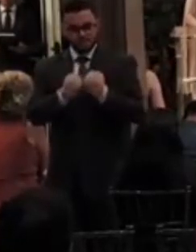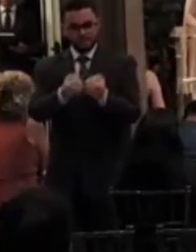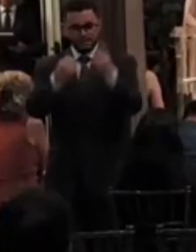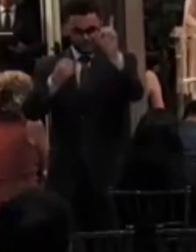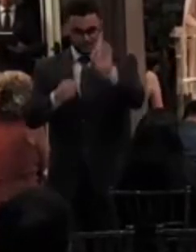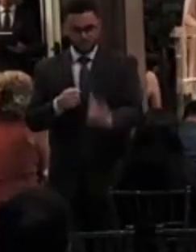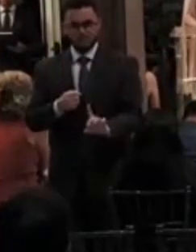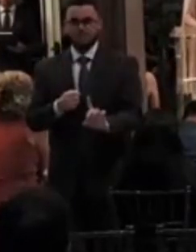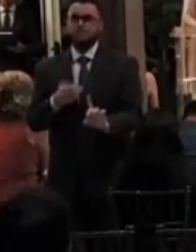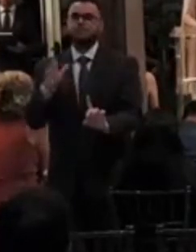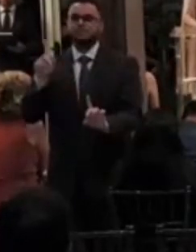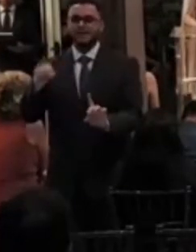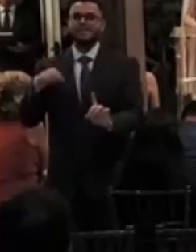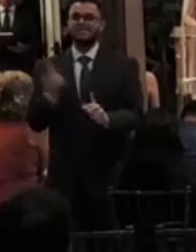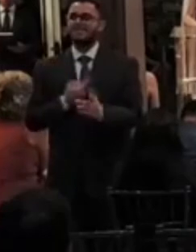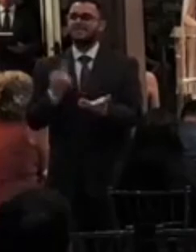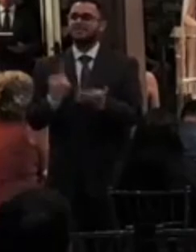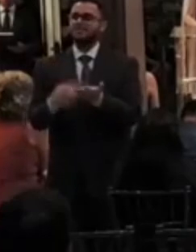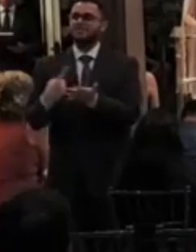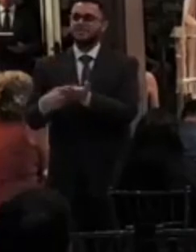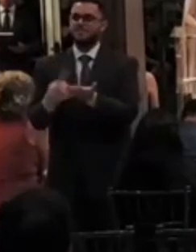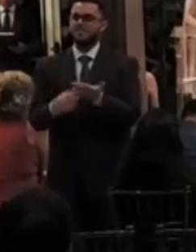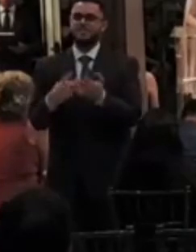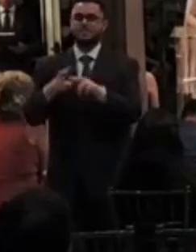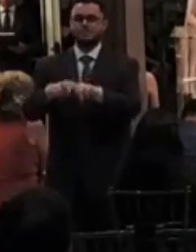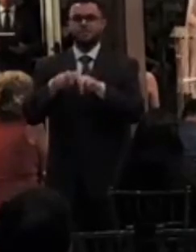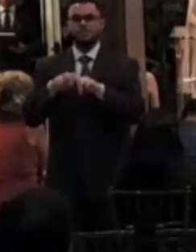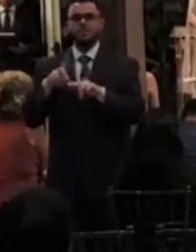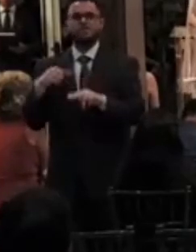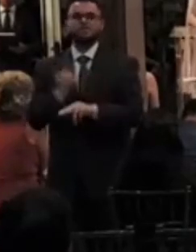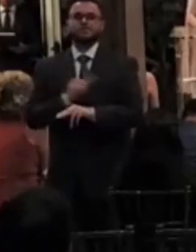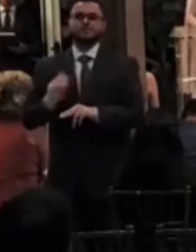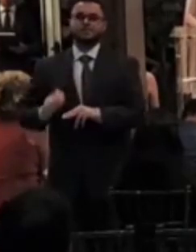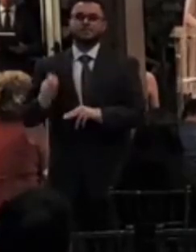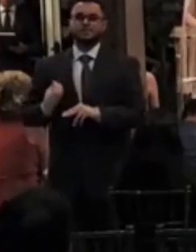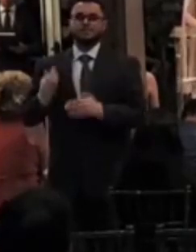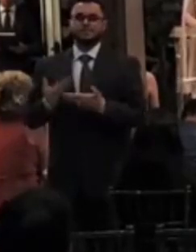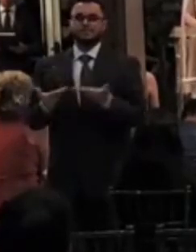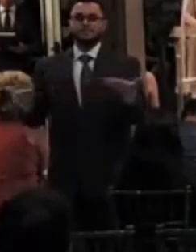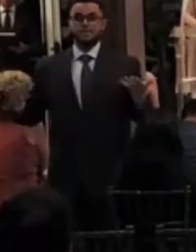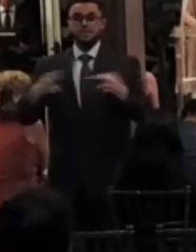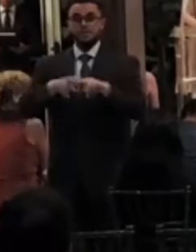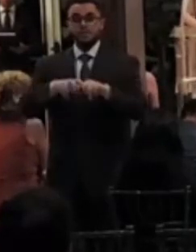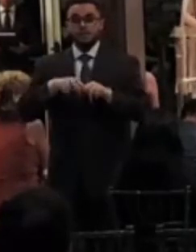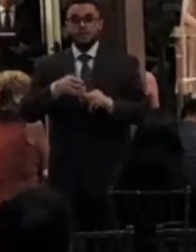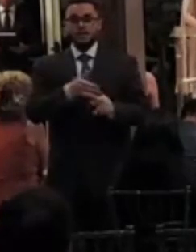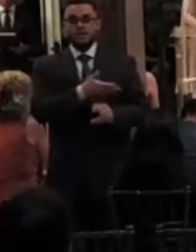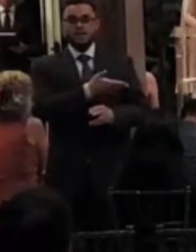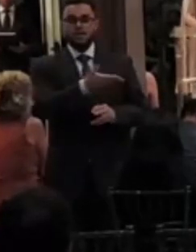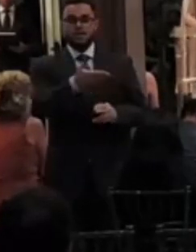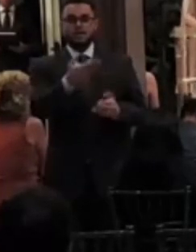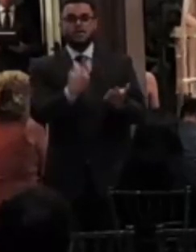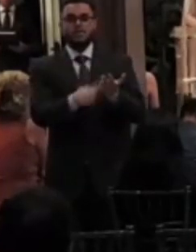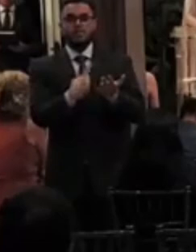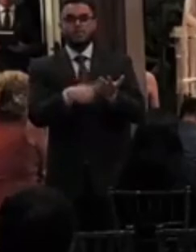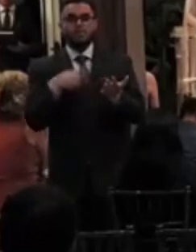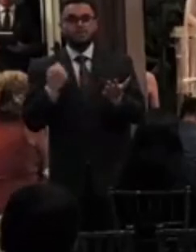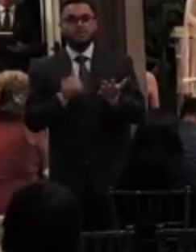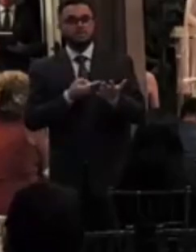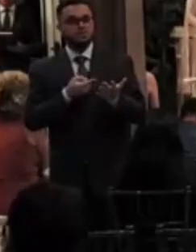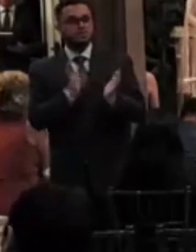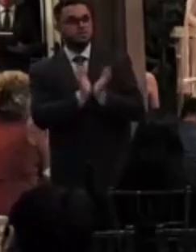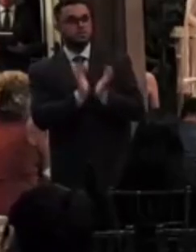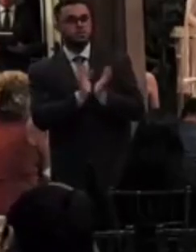São esses os nossos compromissos, e é por isso que estamos aqui. Foi por esses compromissos que a categoria nos colocou